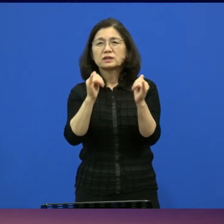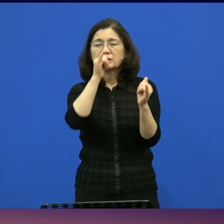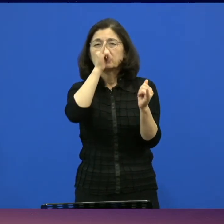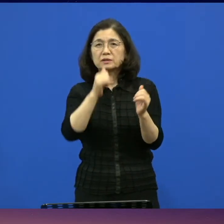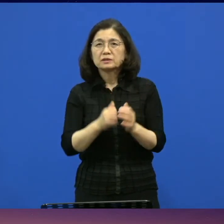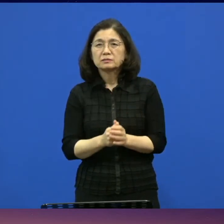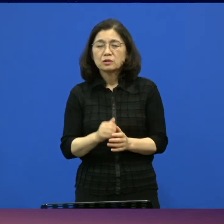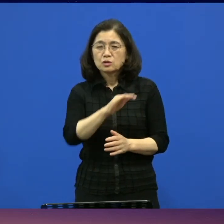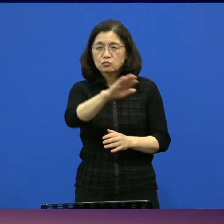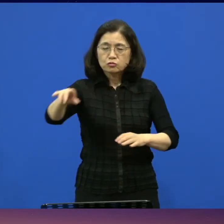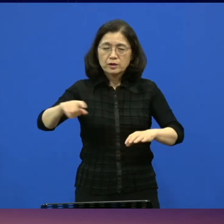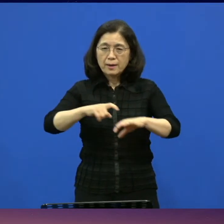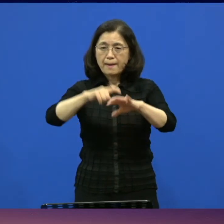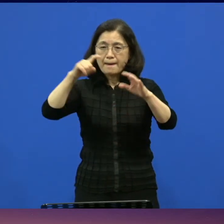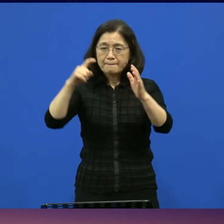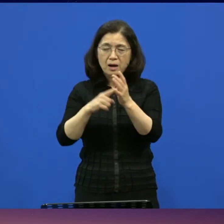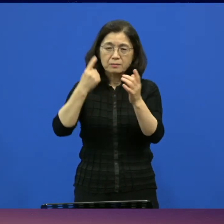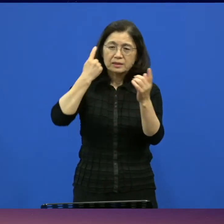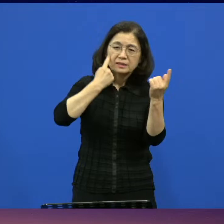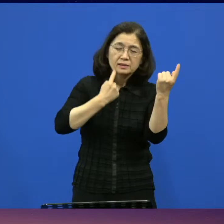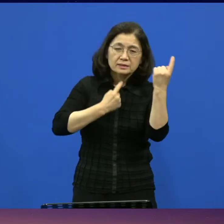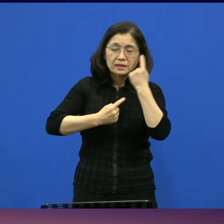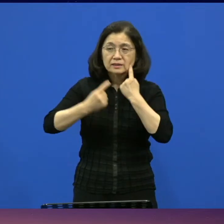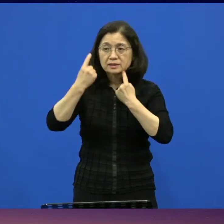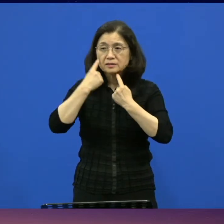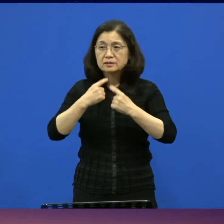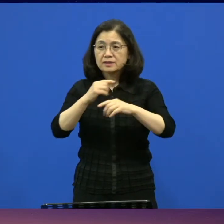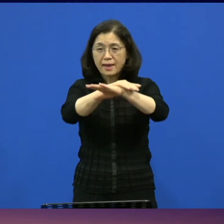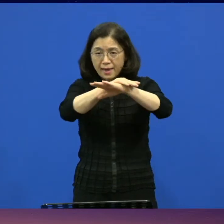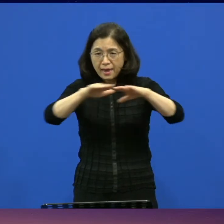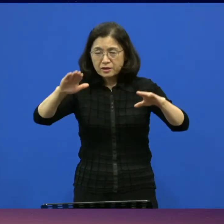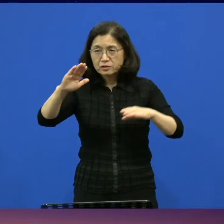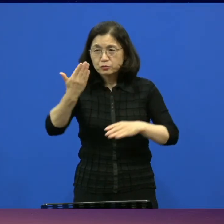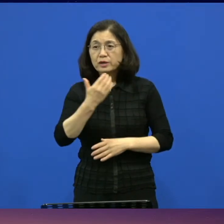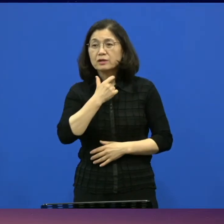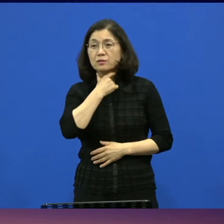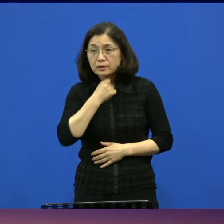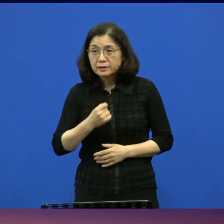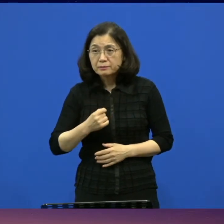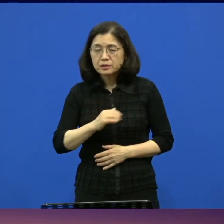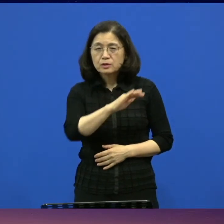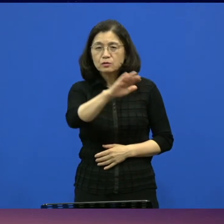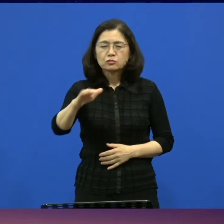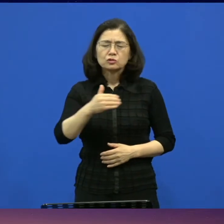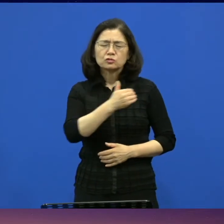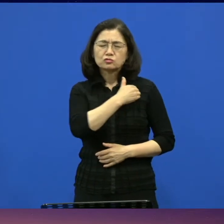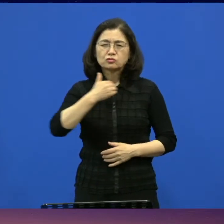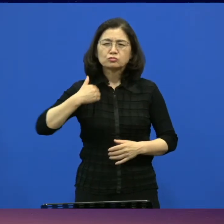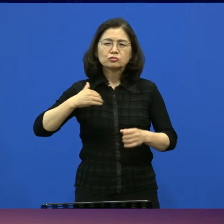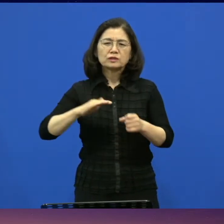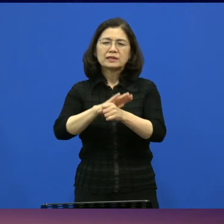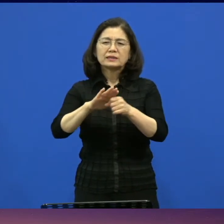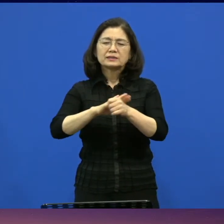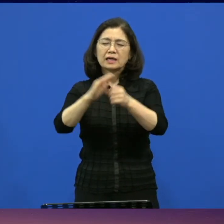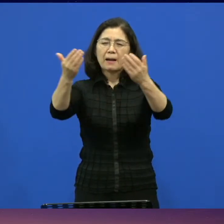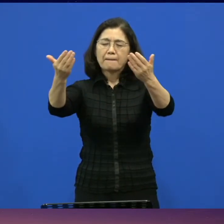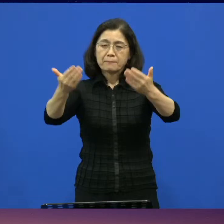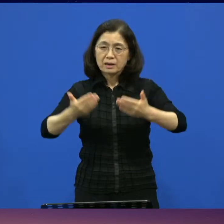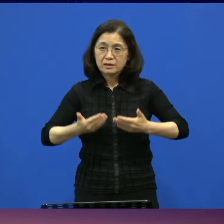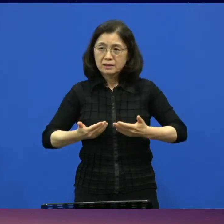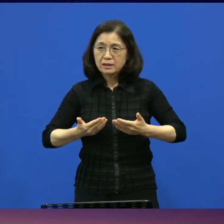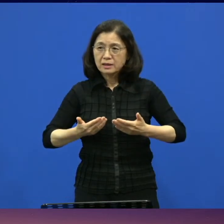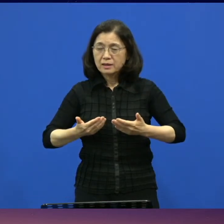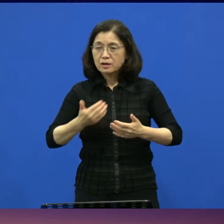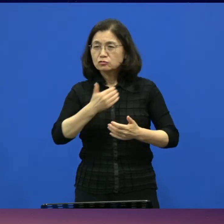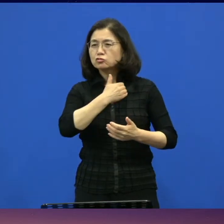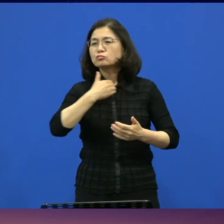골짜기들이 메꾸어지는 역사가 있기를 바라요. 우리는 충분히 사랑받아야 할 존재예요. 하나님 우리를 사랑하십니다.